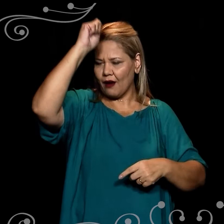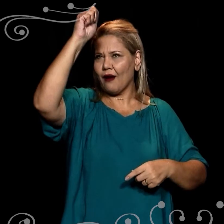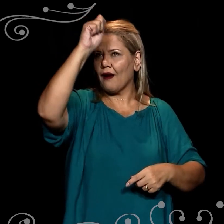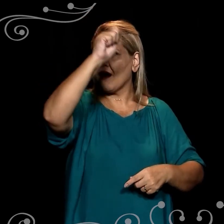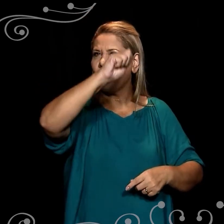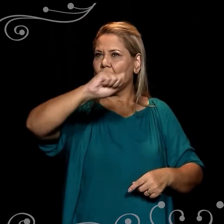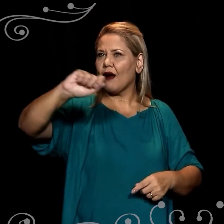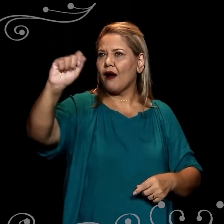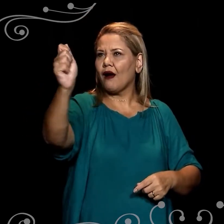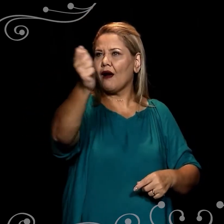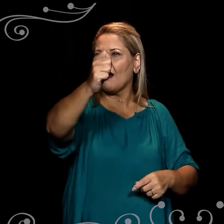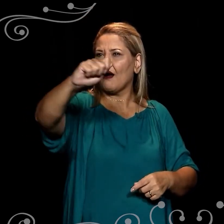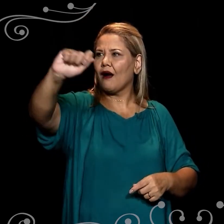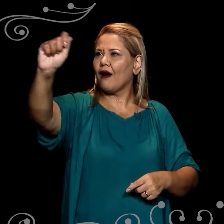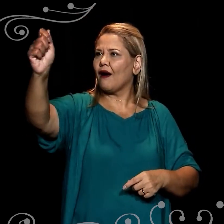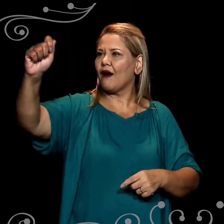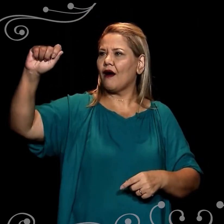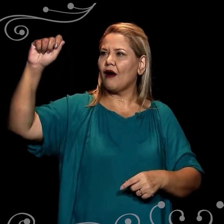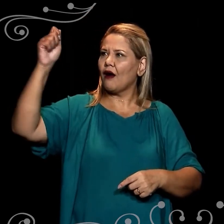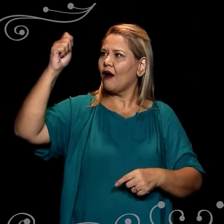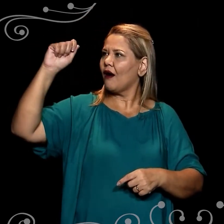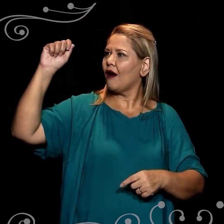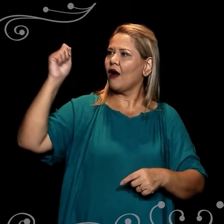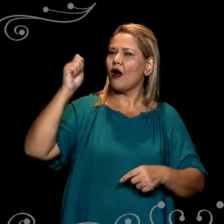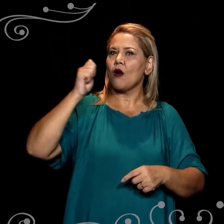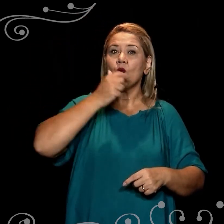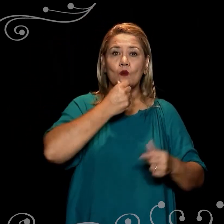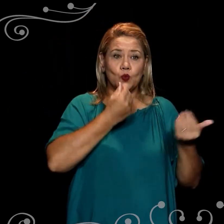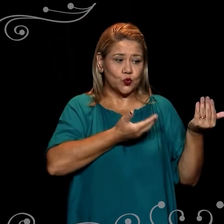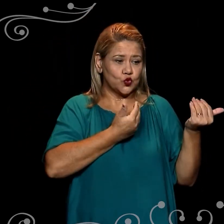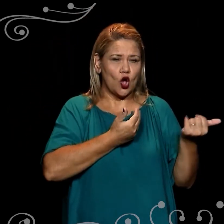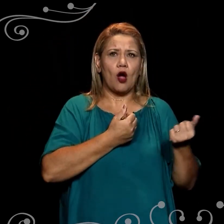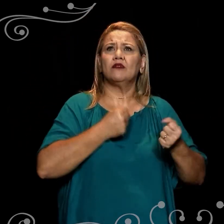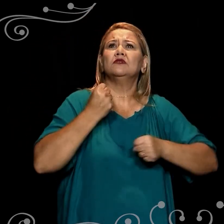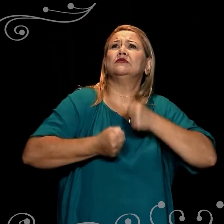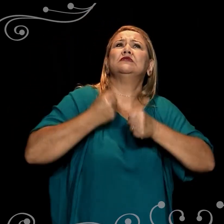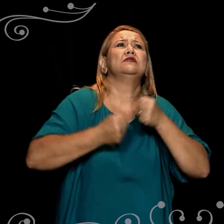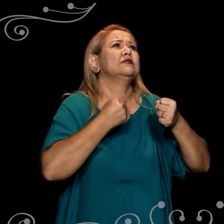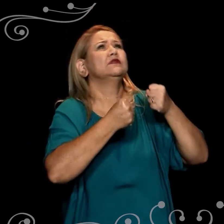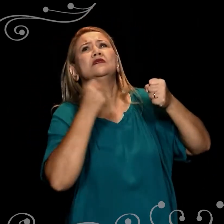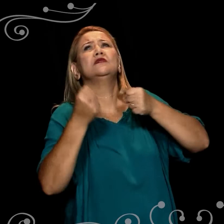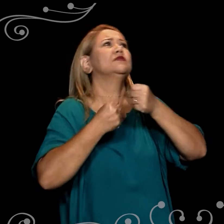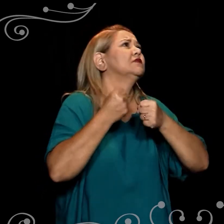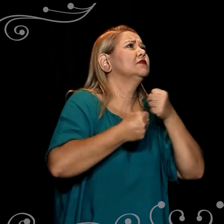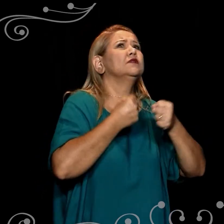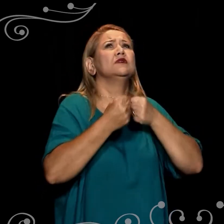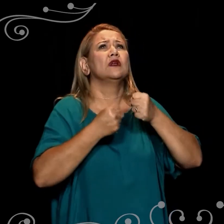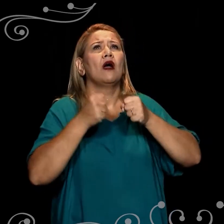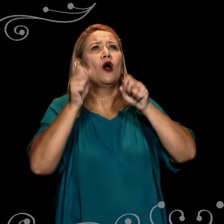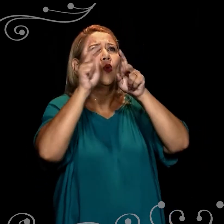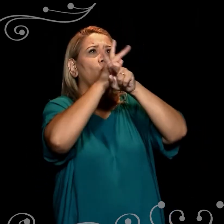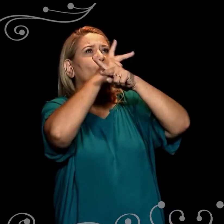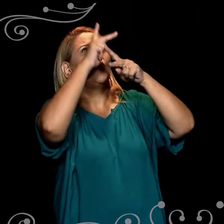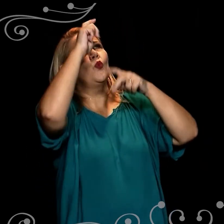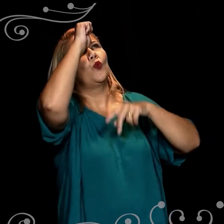campo. Ele corria atrás do boné e deixava a princesa pentear os seus cabelos em